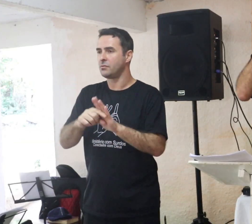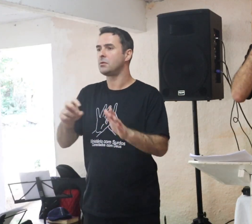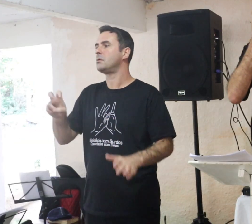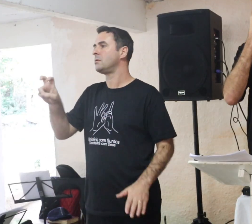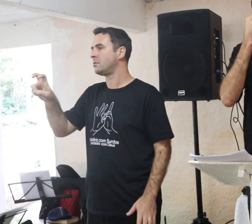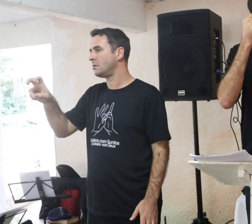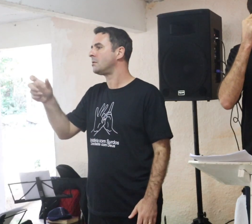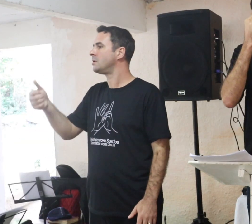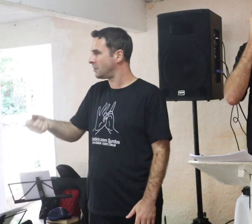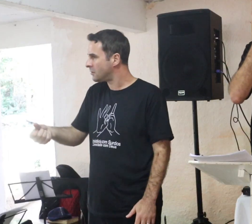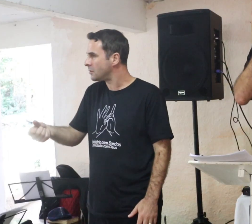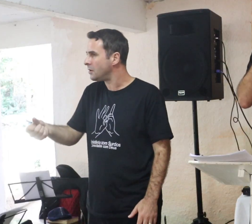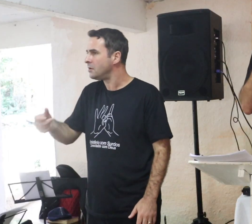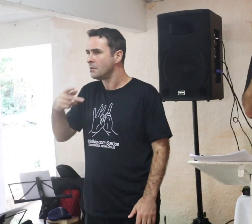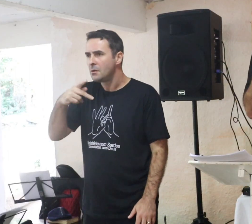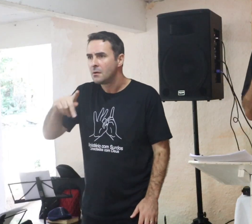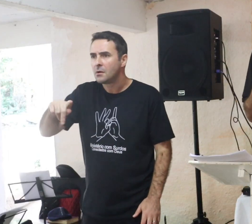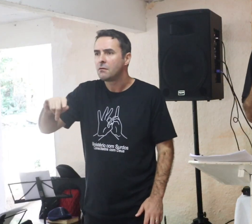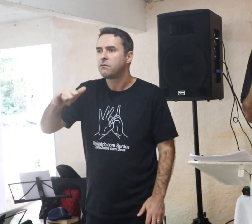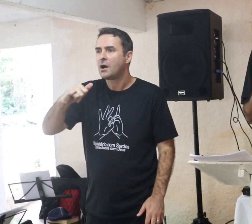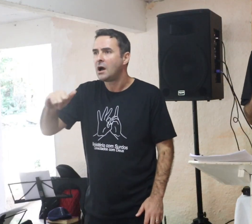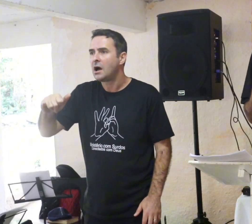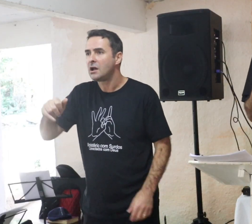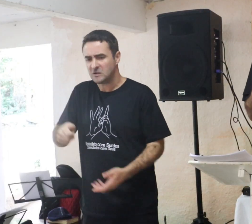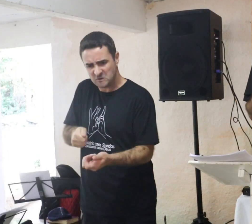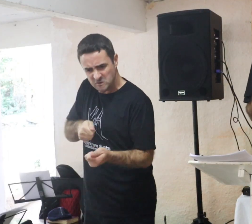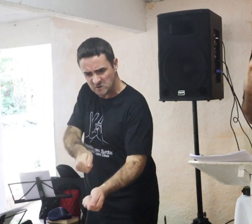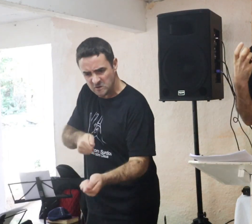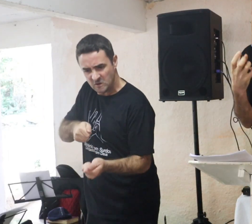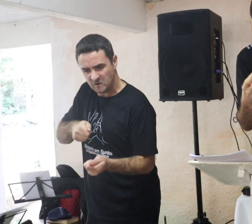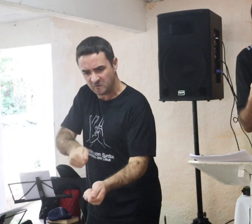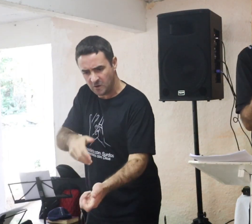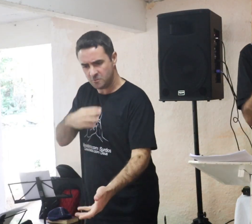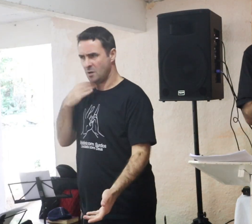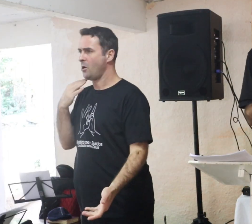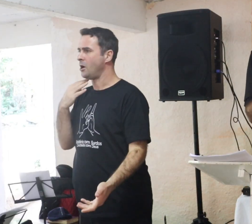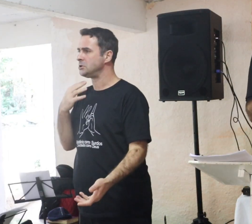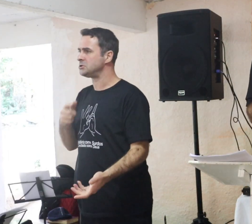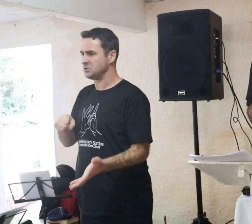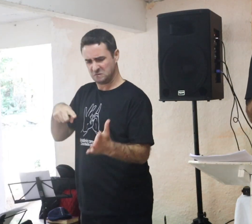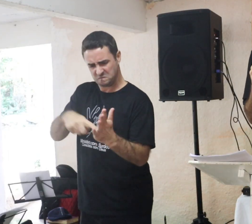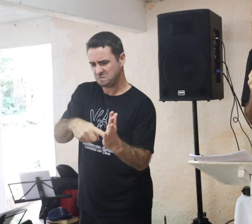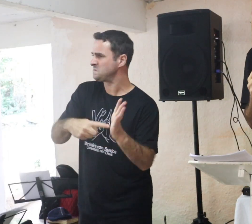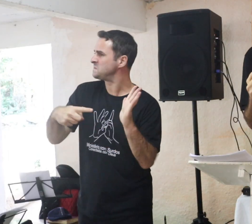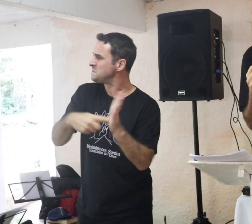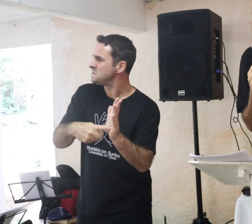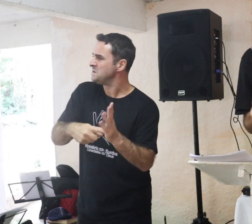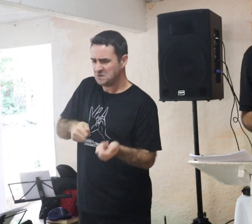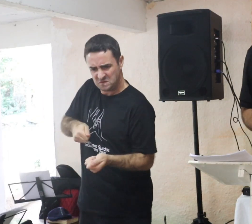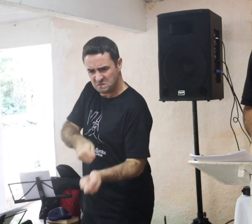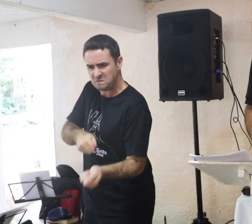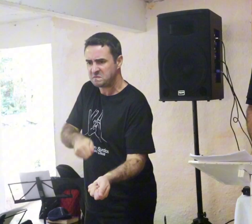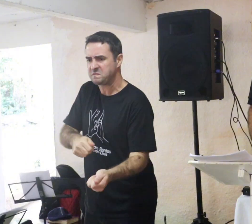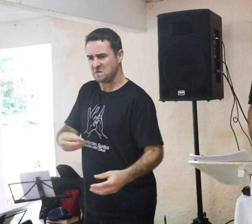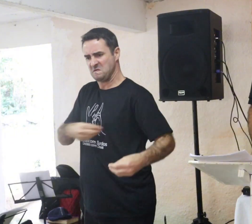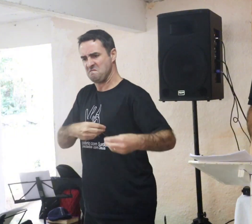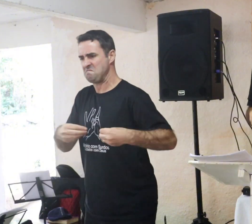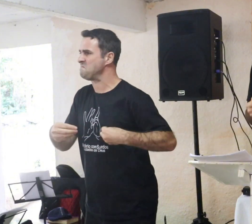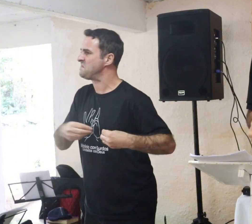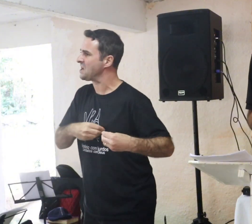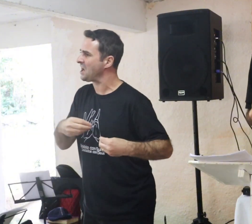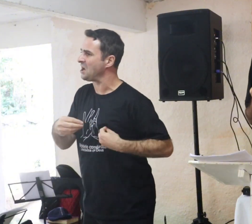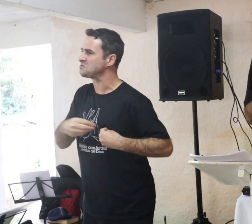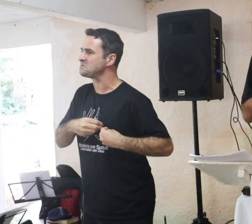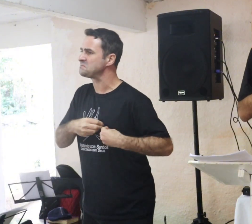56. Ele diz: o aguilhão da morte, esse ferrão da morte, é o pecado. E